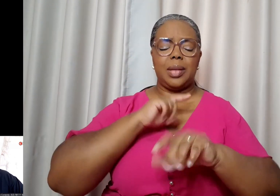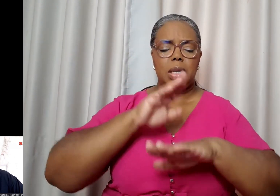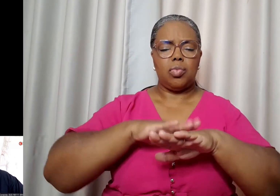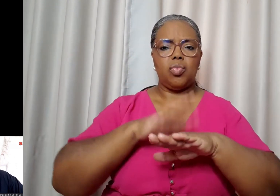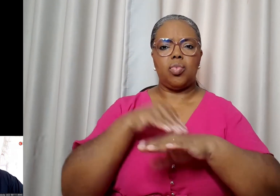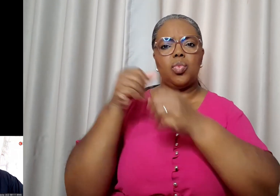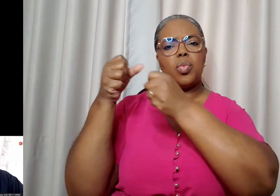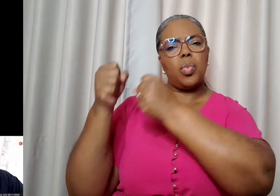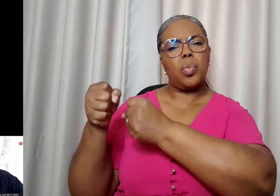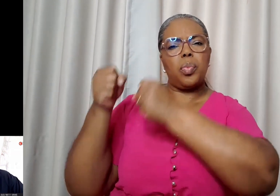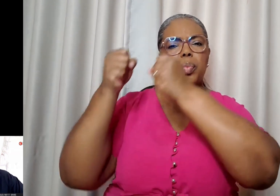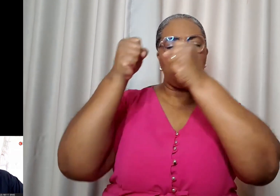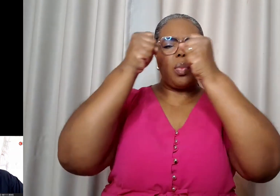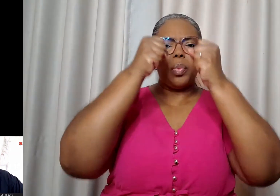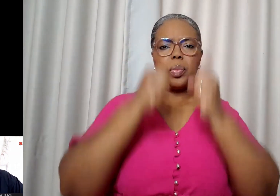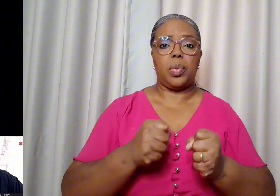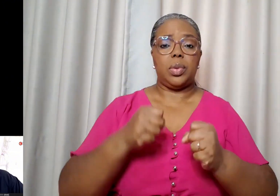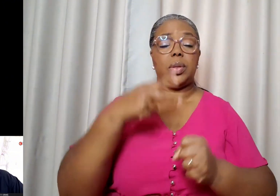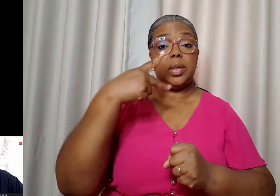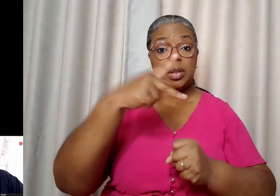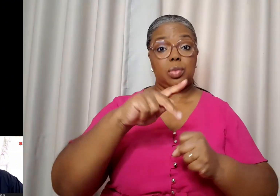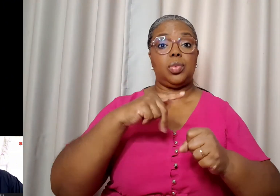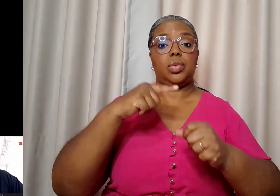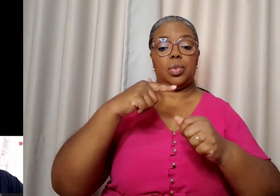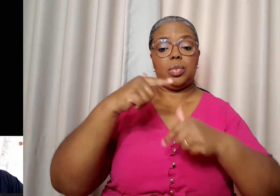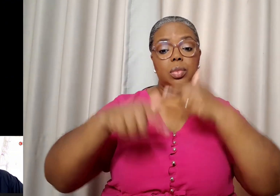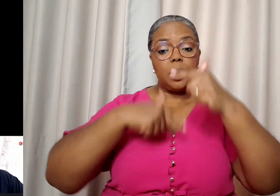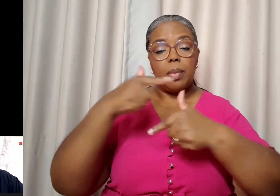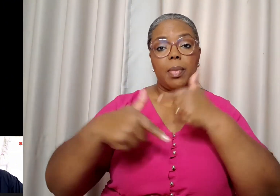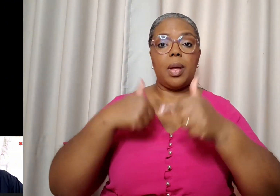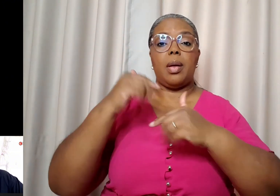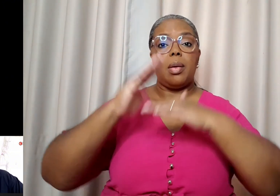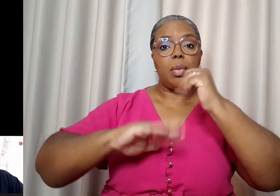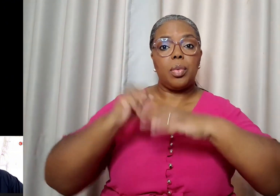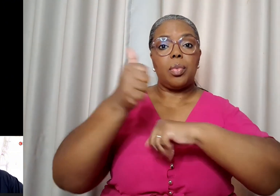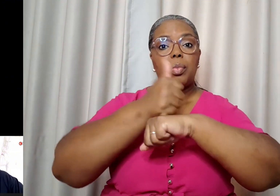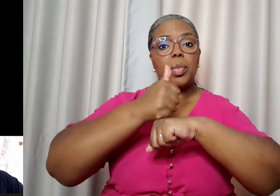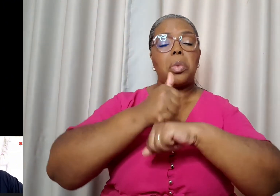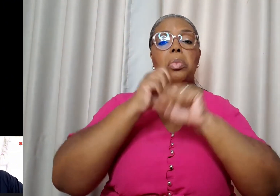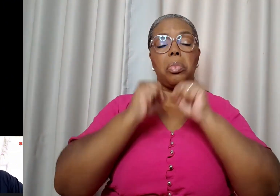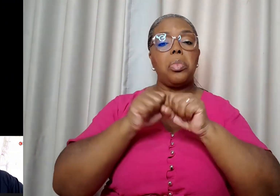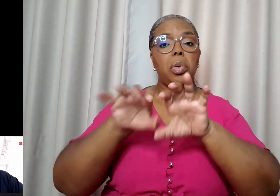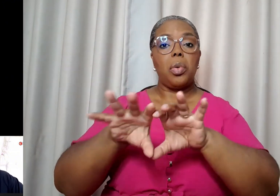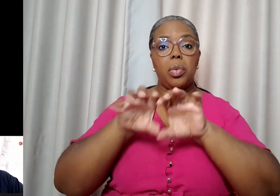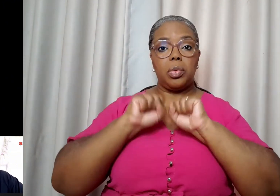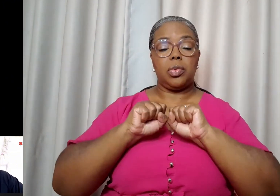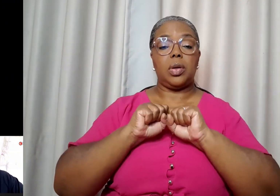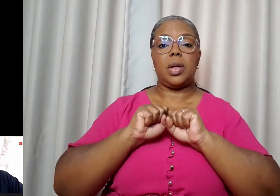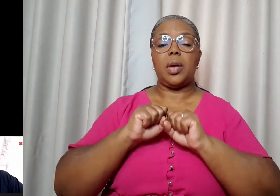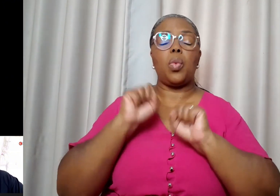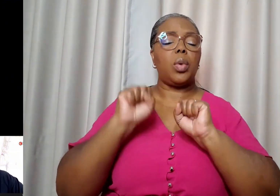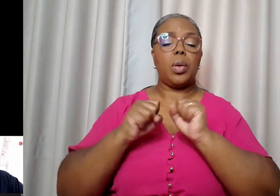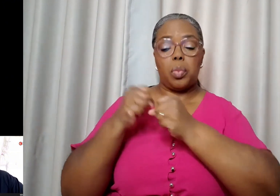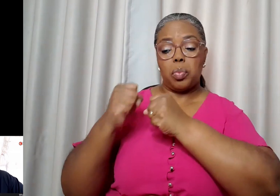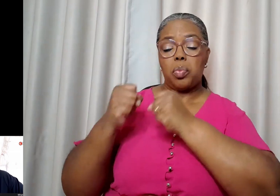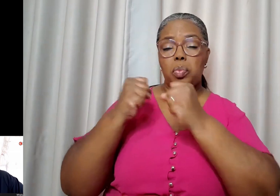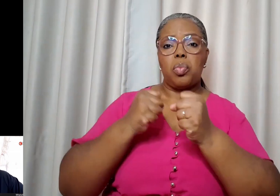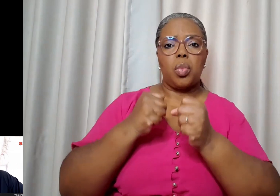através da tua profissão você pode adquirir, que é o poder de compra.